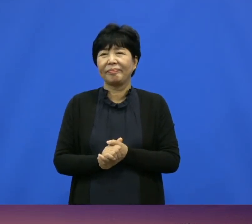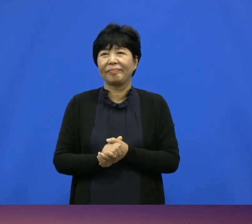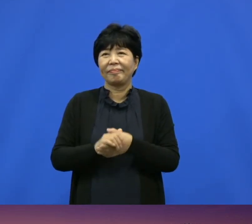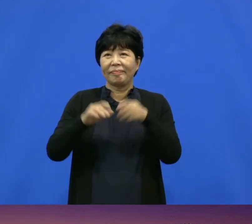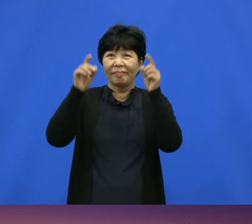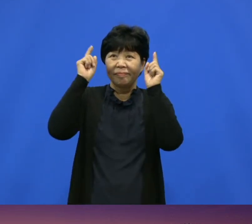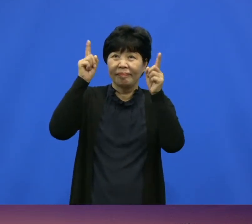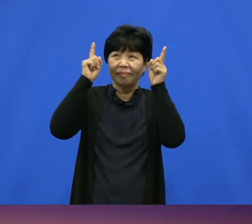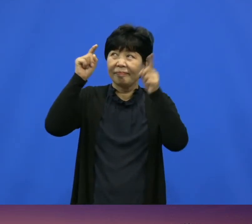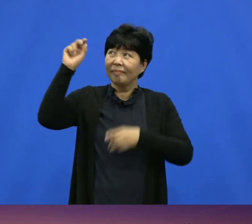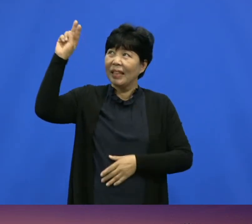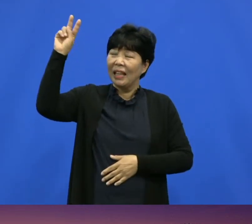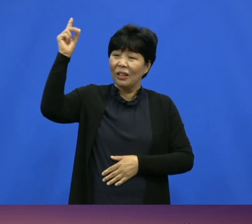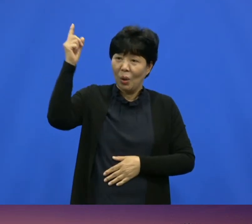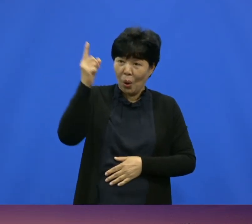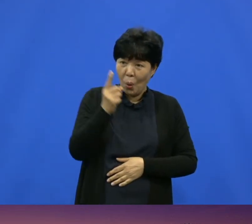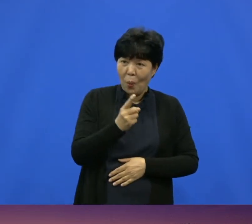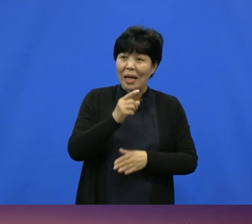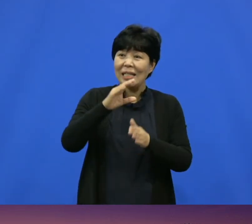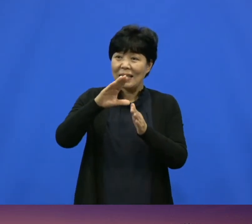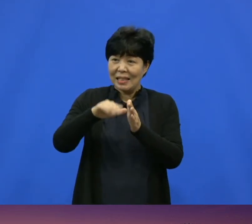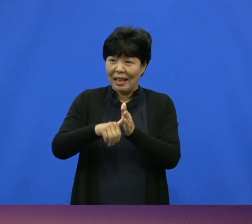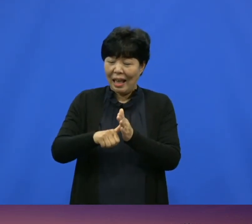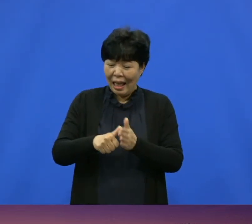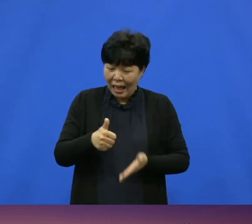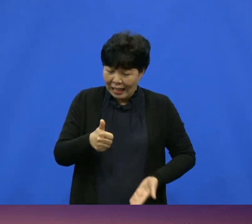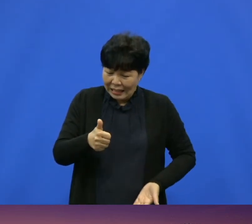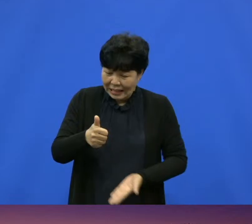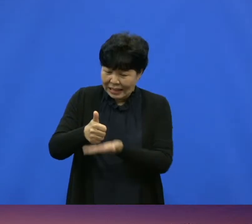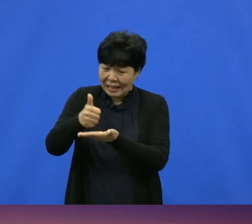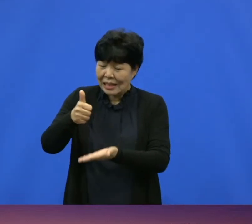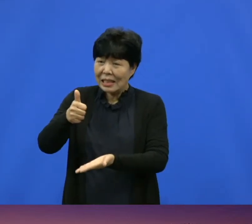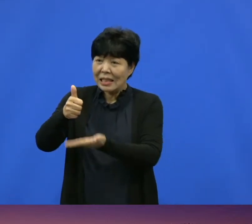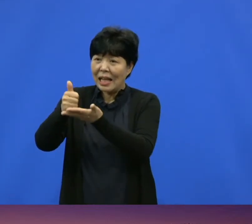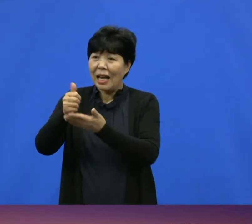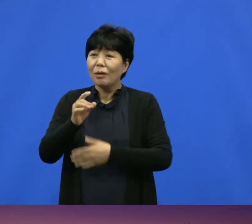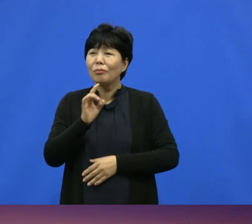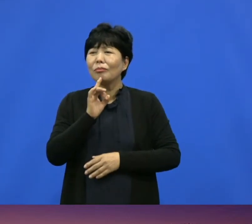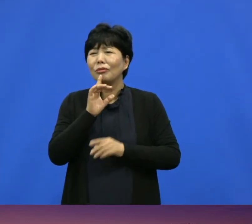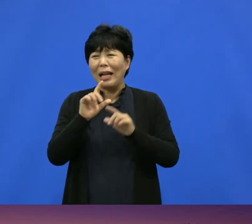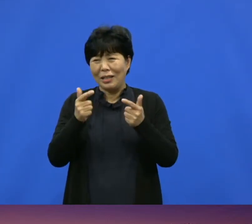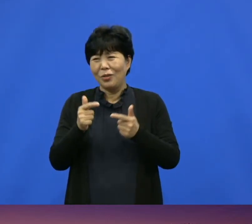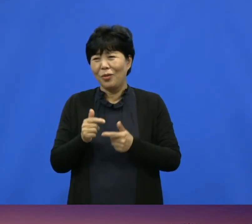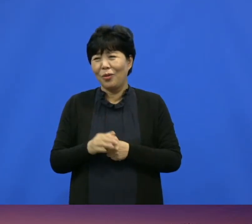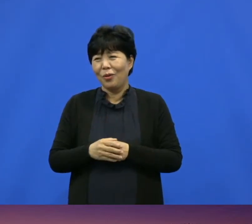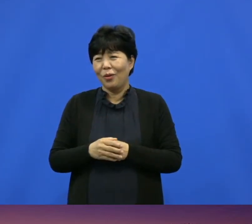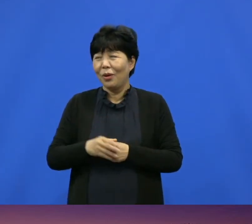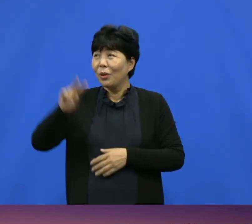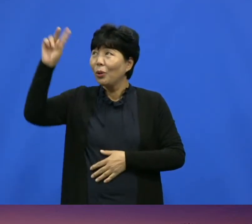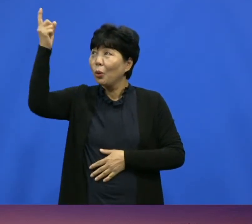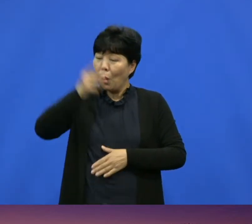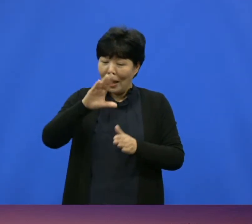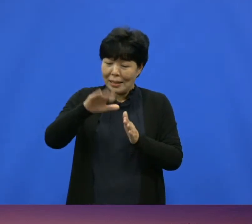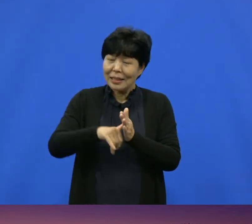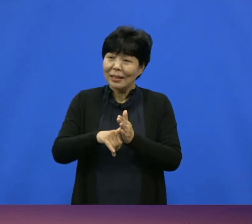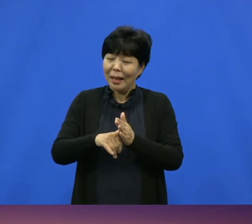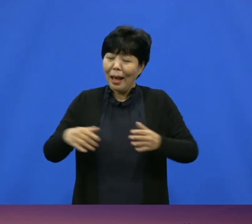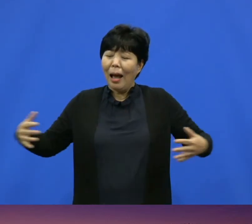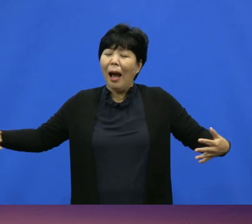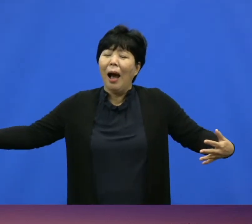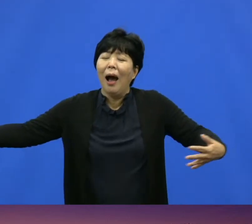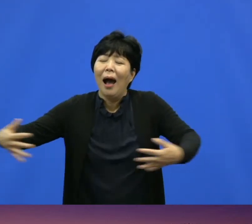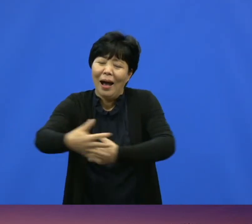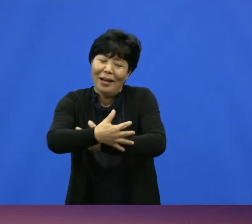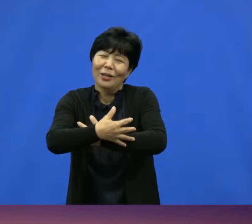아니고 돌아온 탕자가 칭찬할 게 아니고 돌아올 때 받아줄 아버지가 있다는 게 중요해요. 아무리